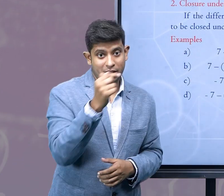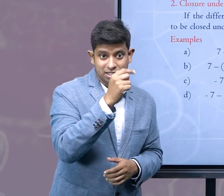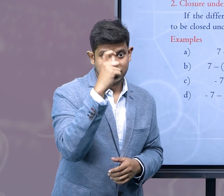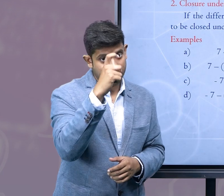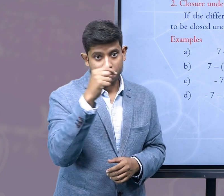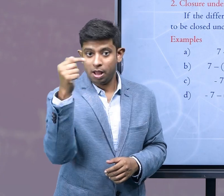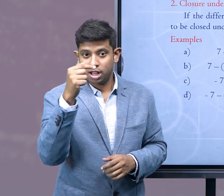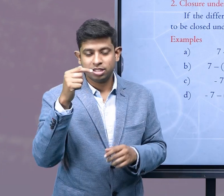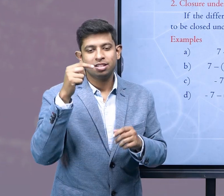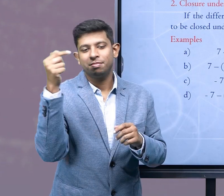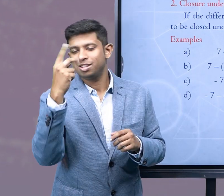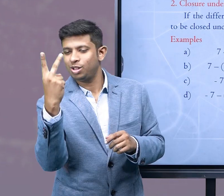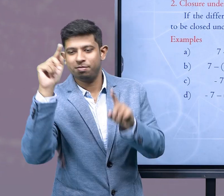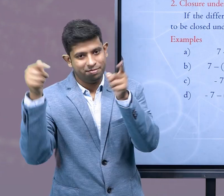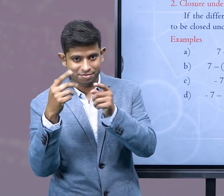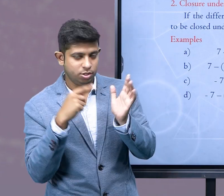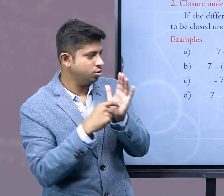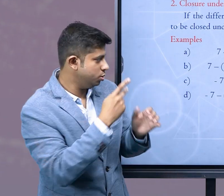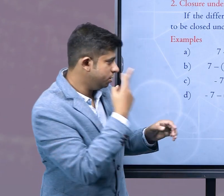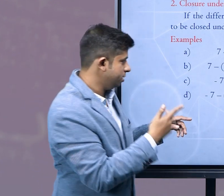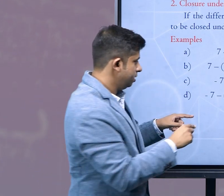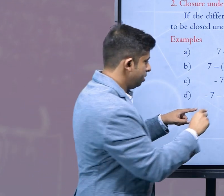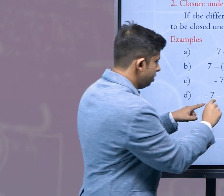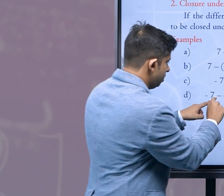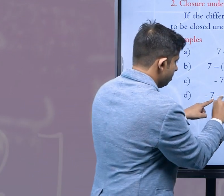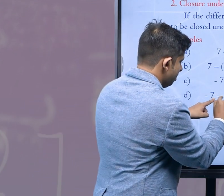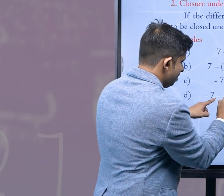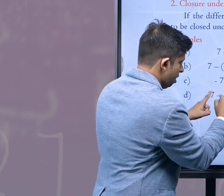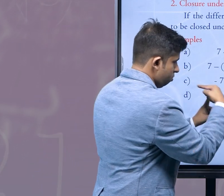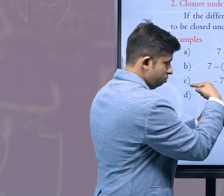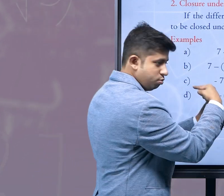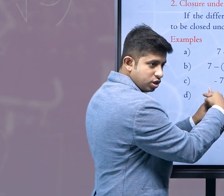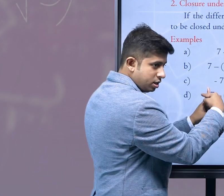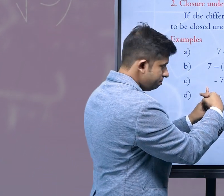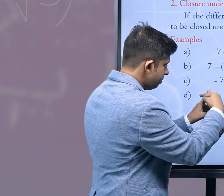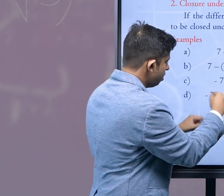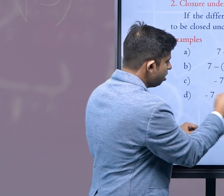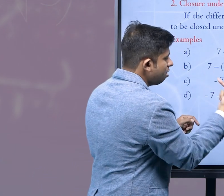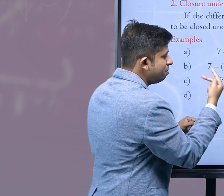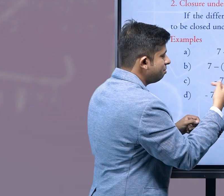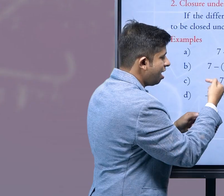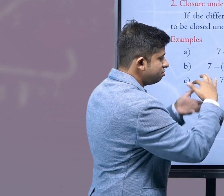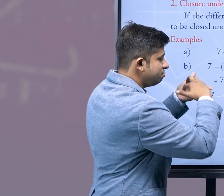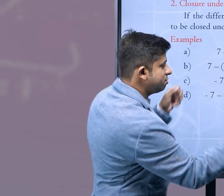D -7 - -2 in brackets is equals to -5.